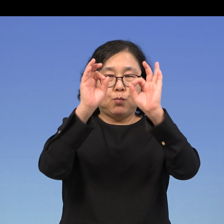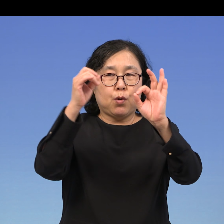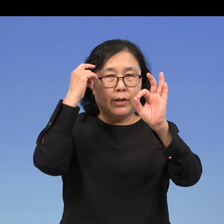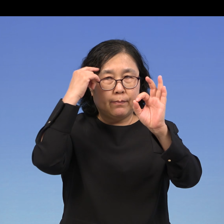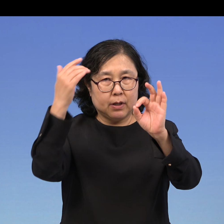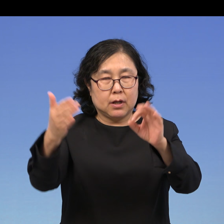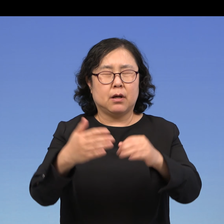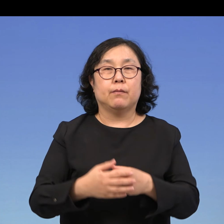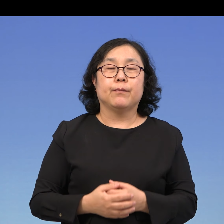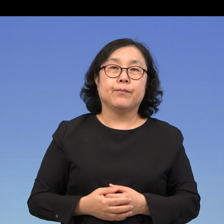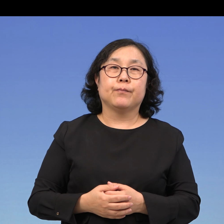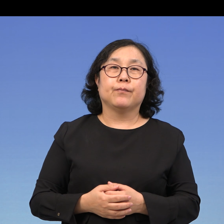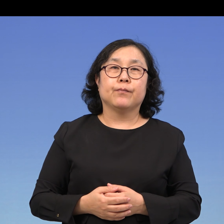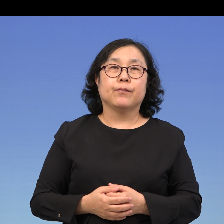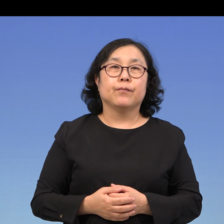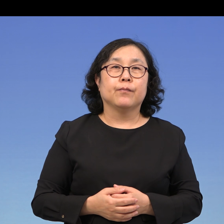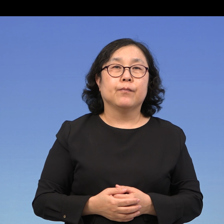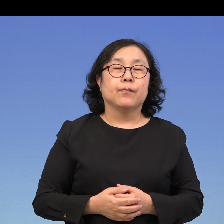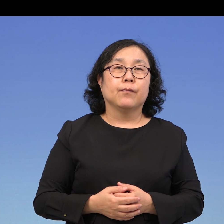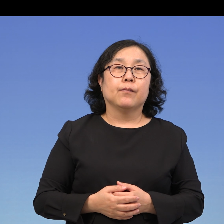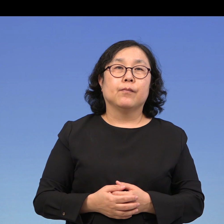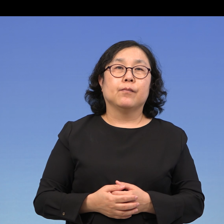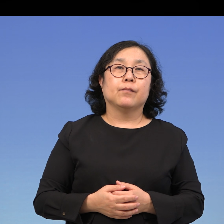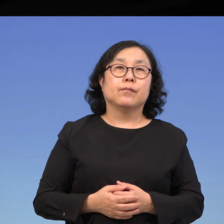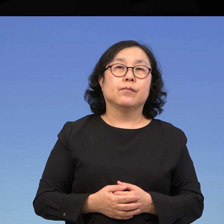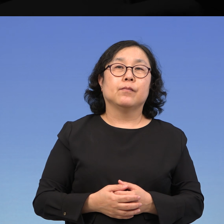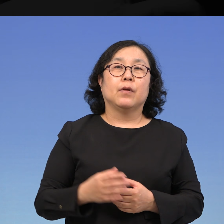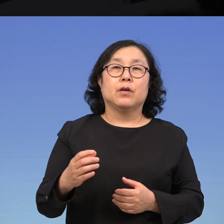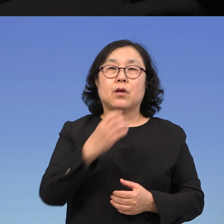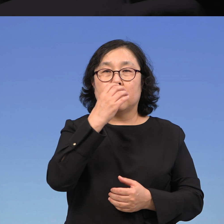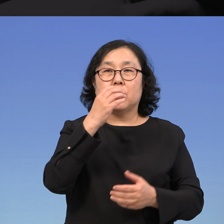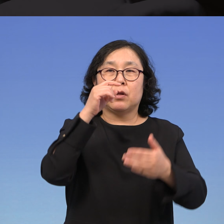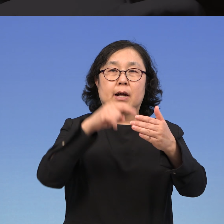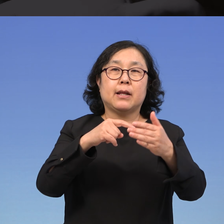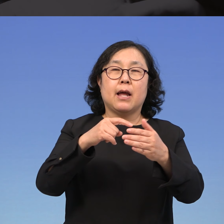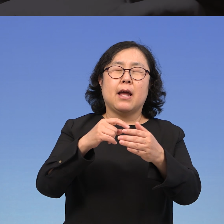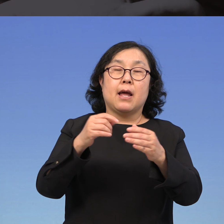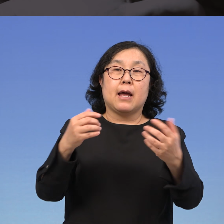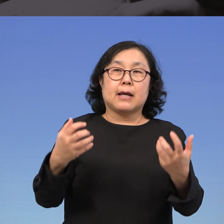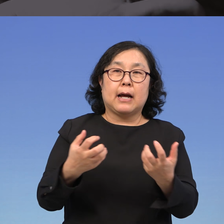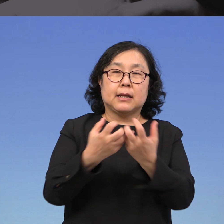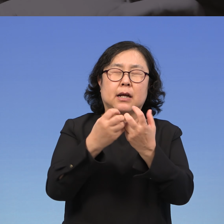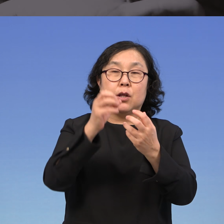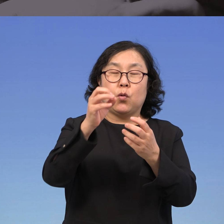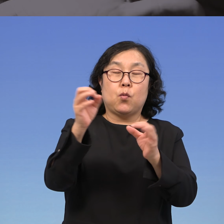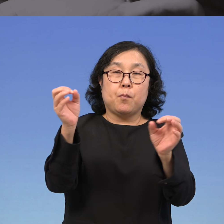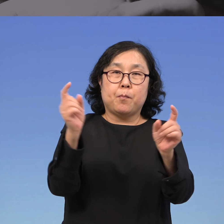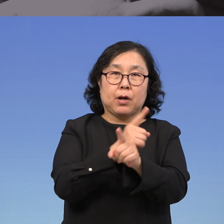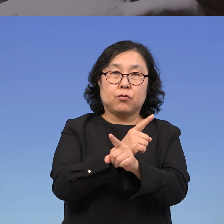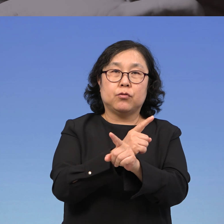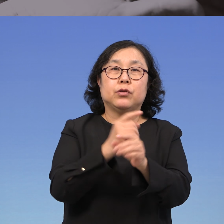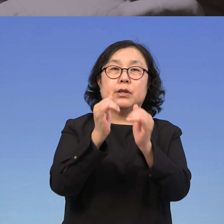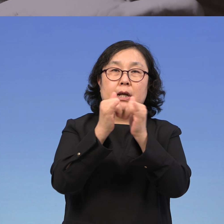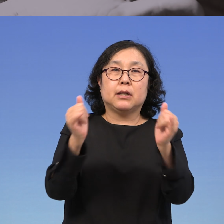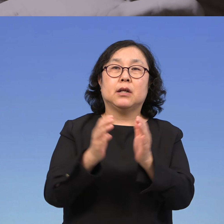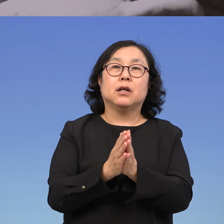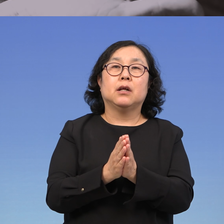예수님은 무엇을 보았습니까 으 성전 안에 가득한 돔바 꾸 는 자 들